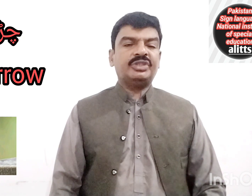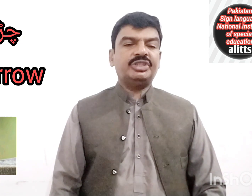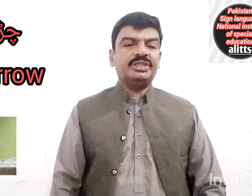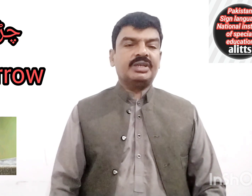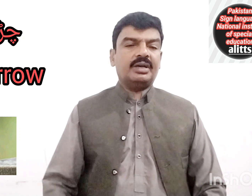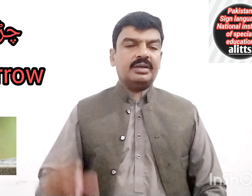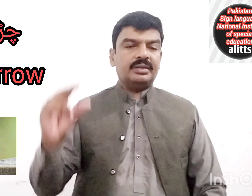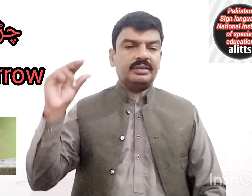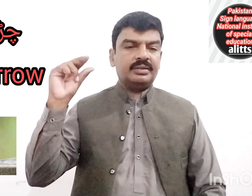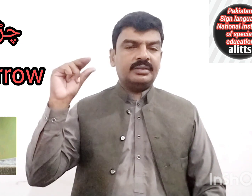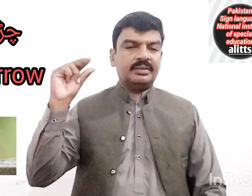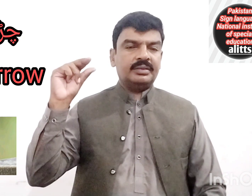चिड़िया,